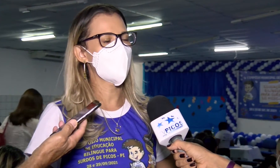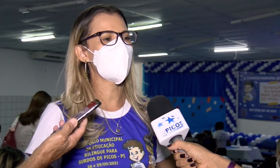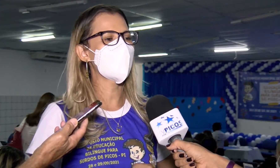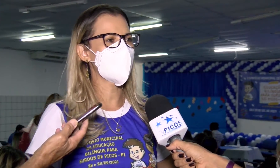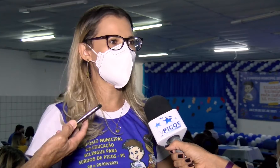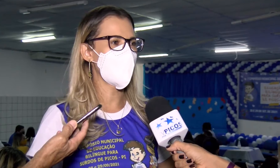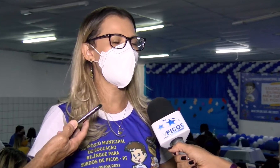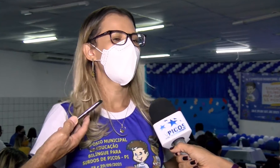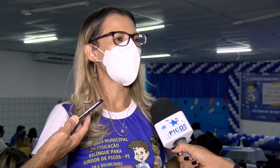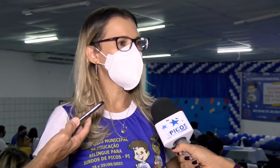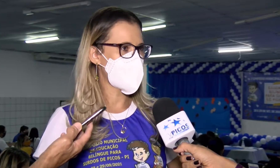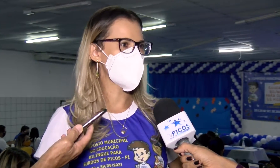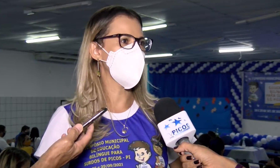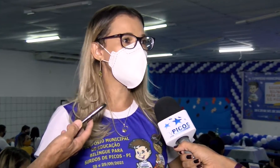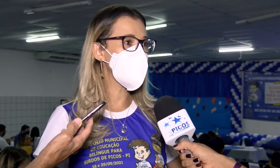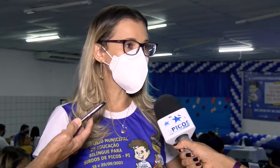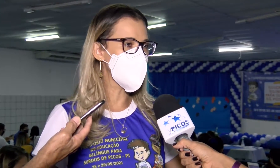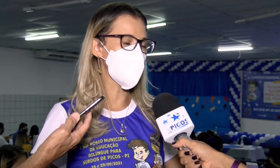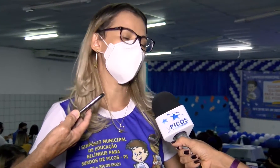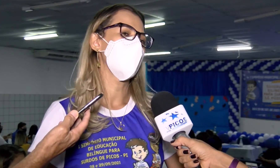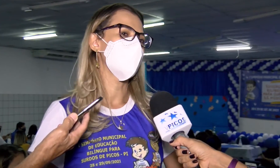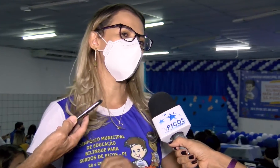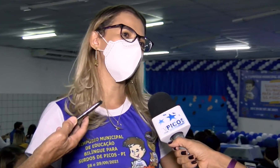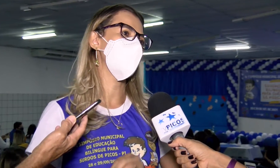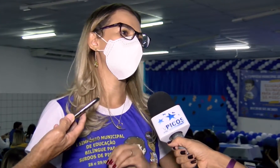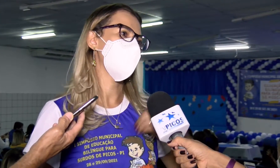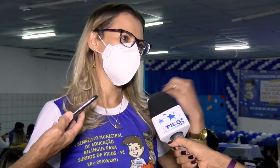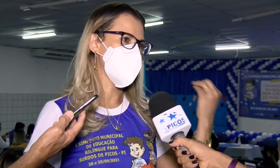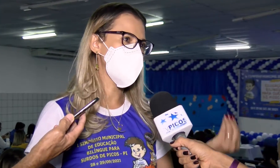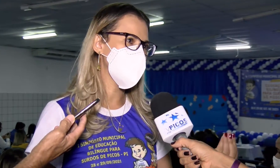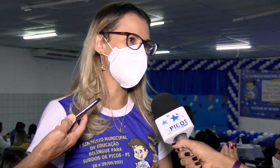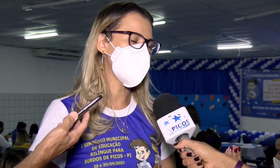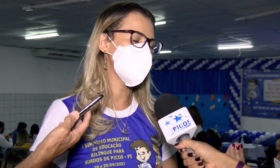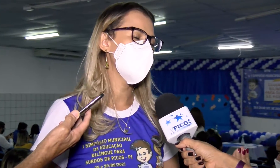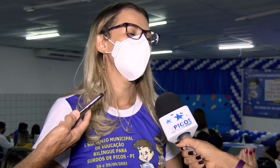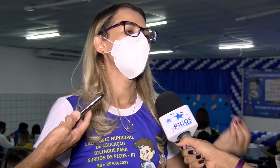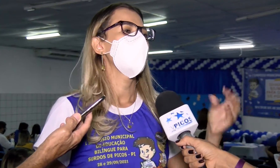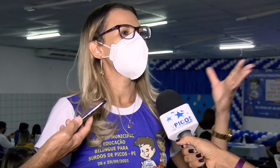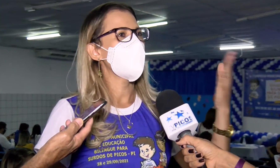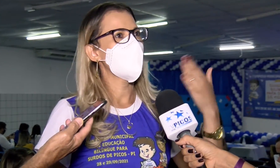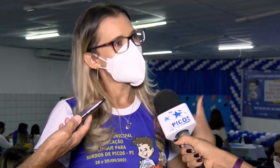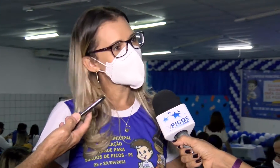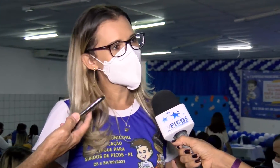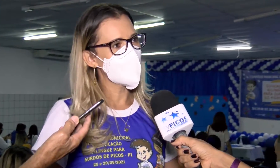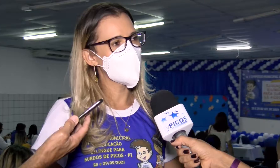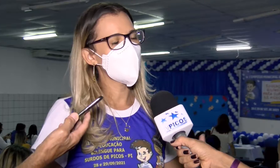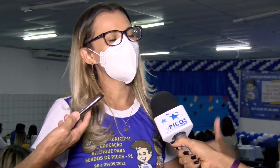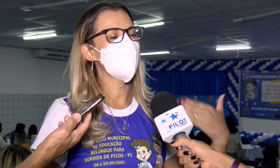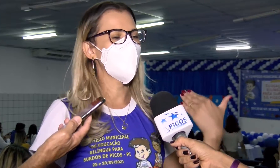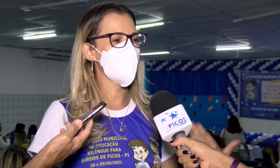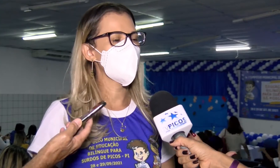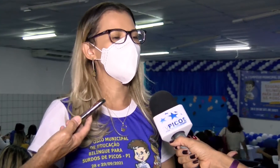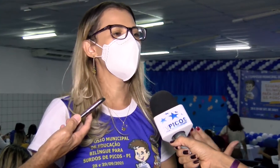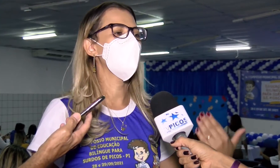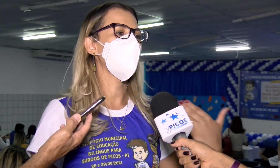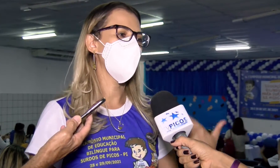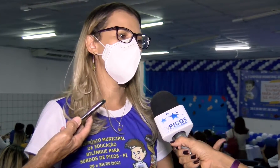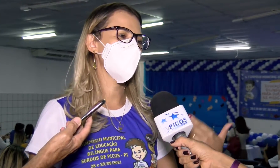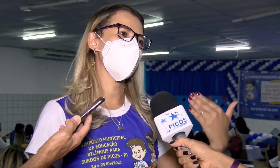para atender a educação dos surdos. Então, a gente dava as aulas online e esse ano, com a nova gestão, propôs que a